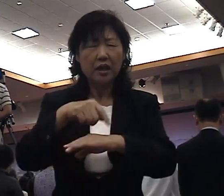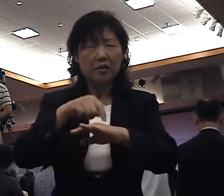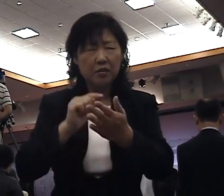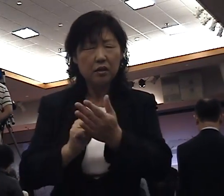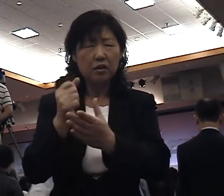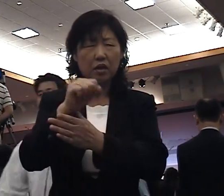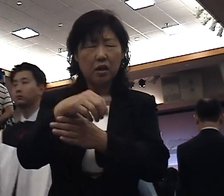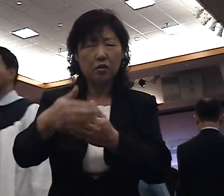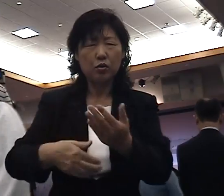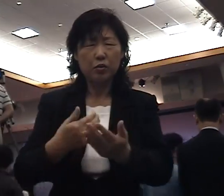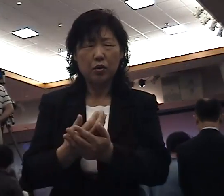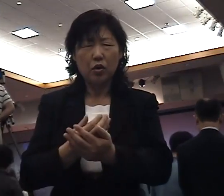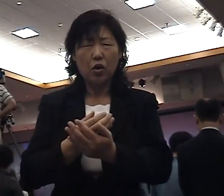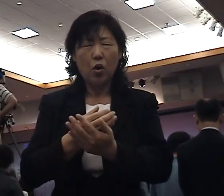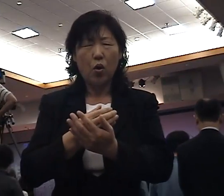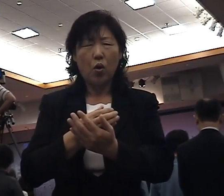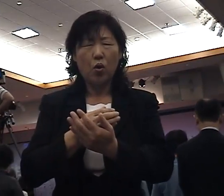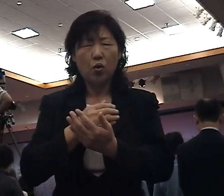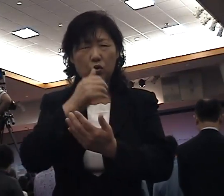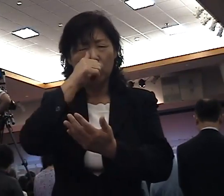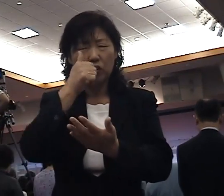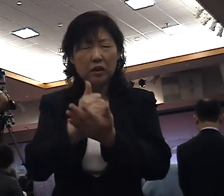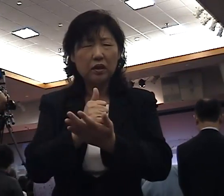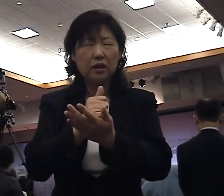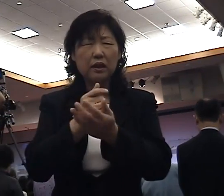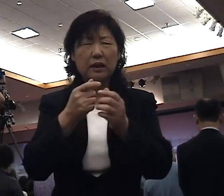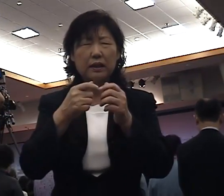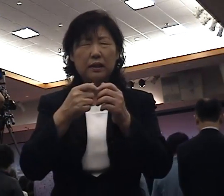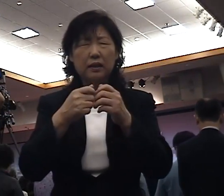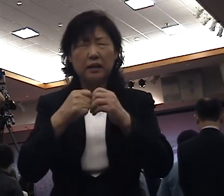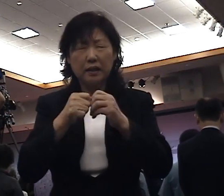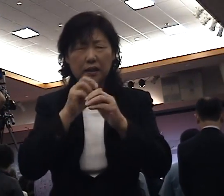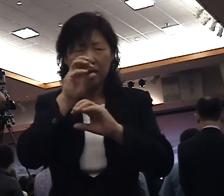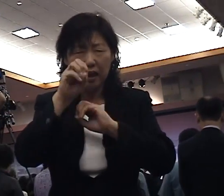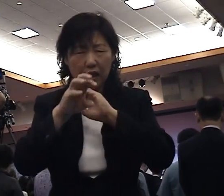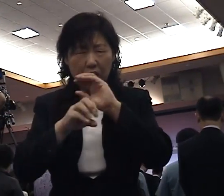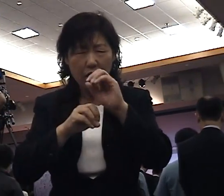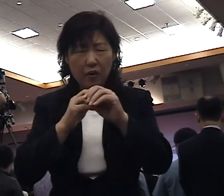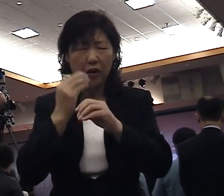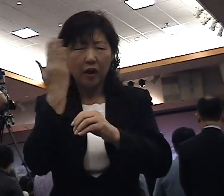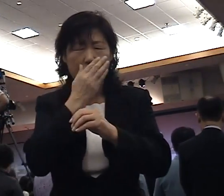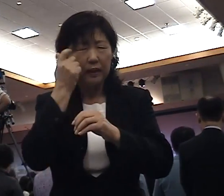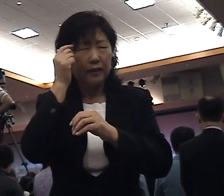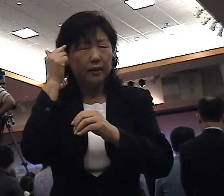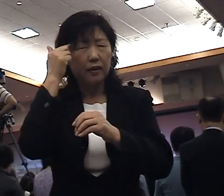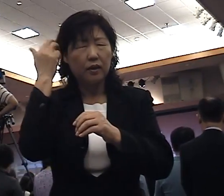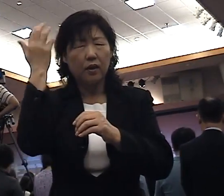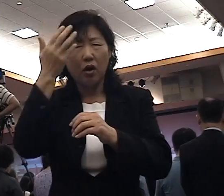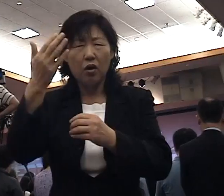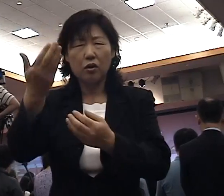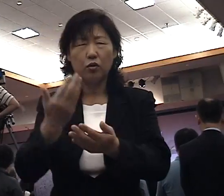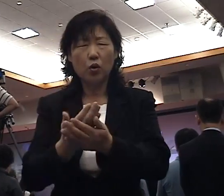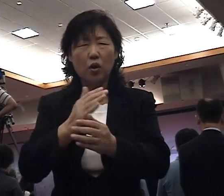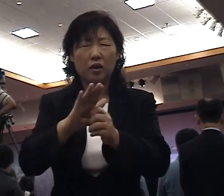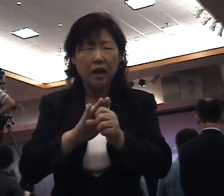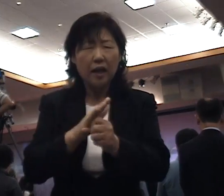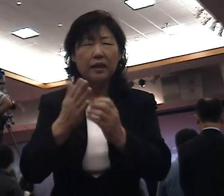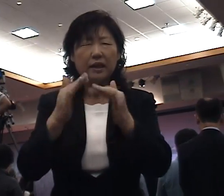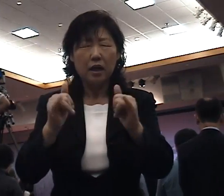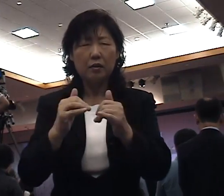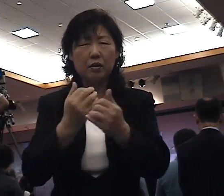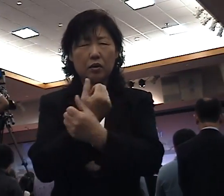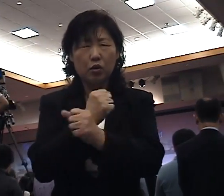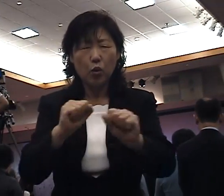죄를 낱낱이 주님께 아뢰어 깨끗한 영이 우리 모두에게 임하게 하옵소서. 아멘. 사랑할 자 사랑하지 못하고 용서할 자